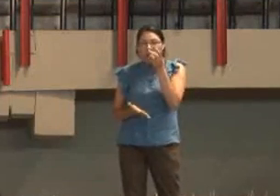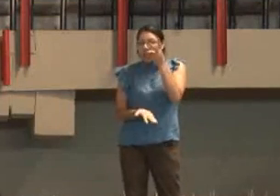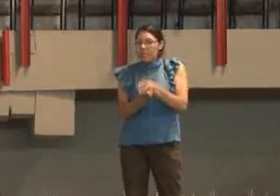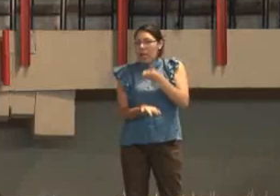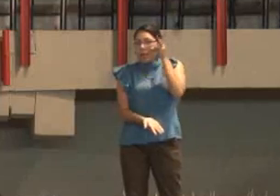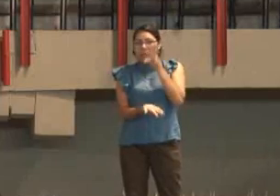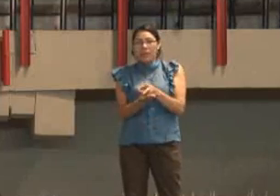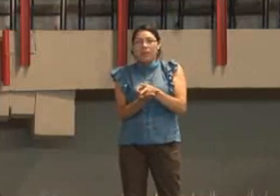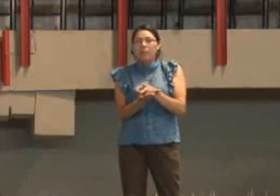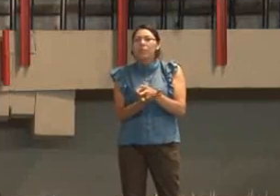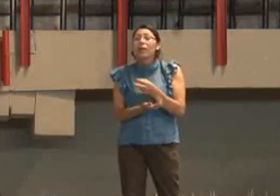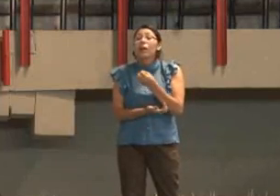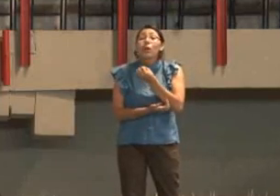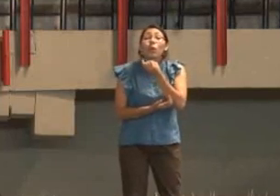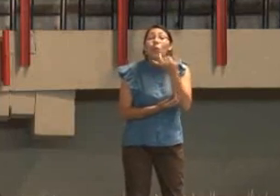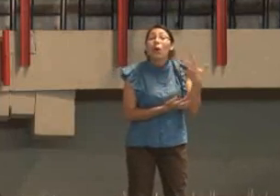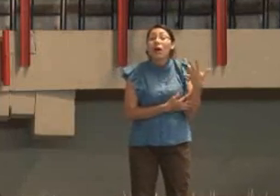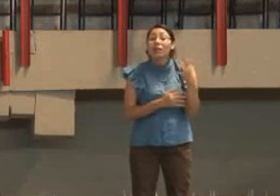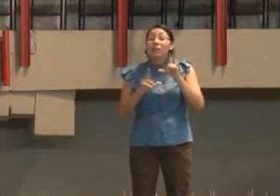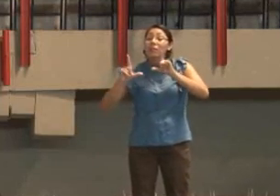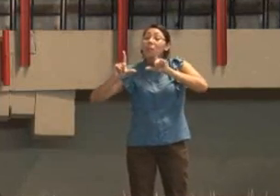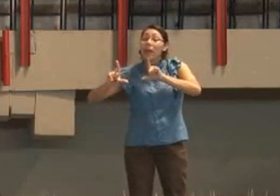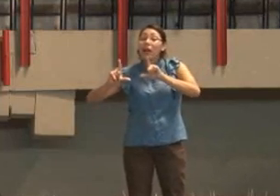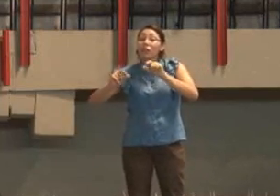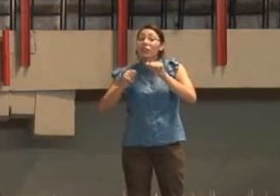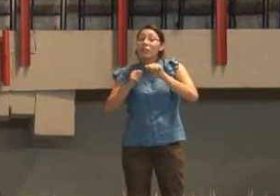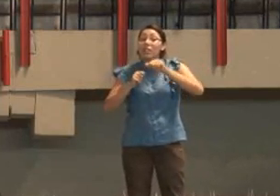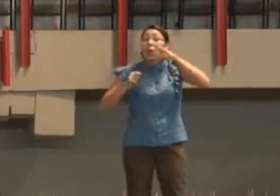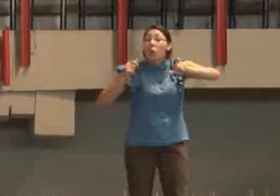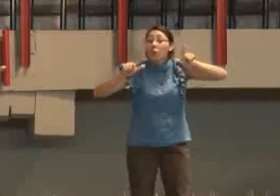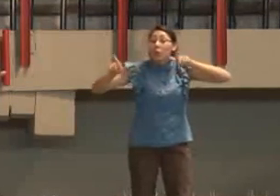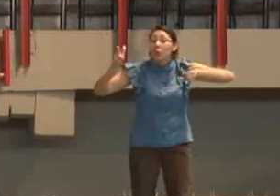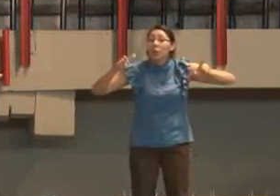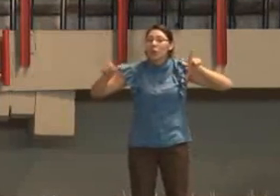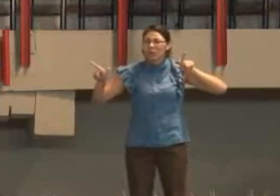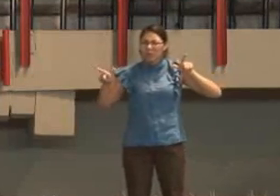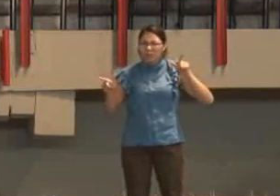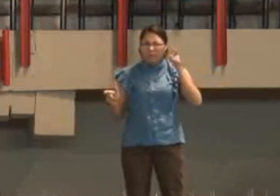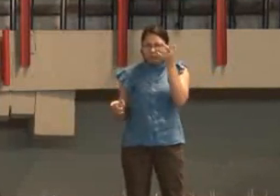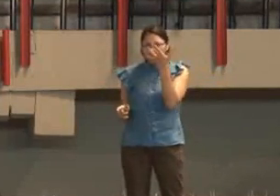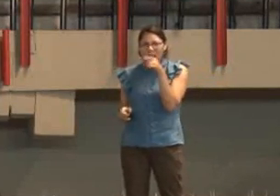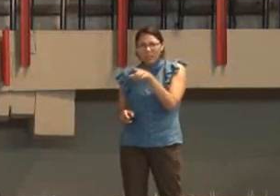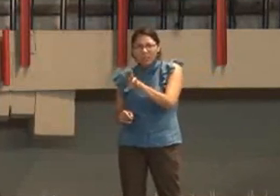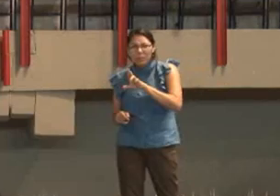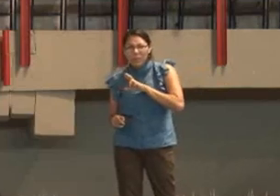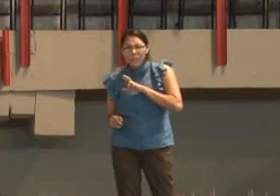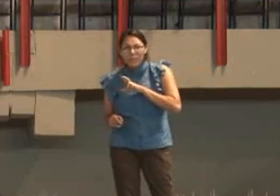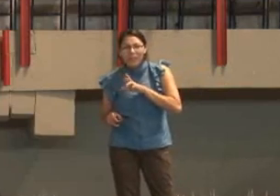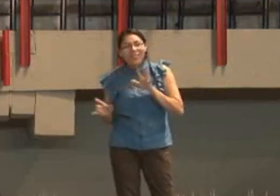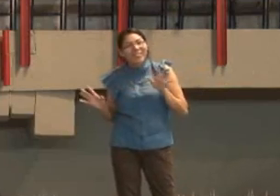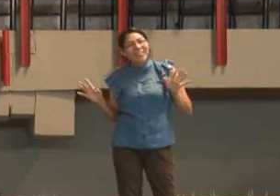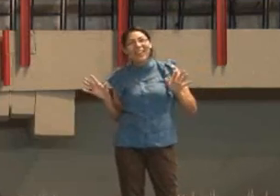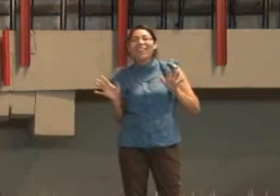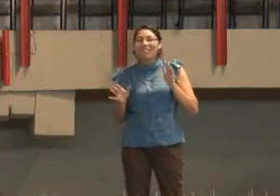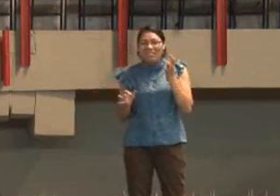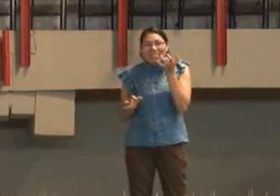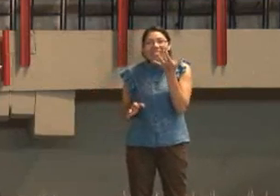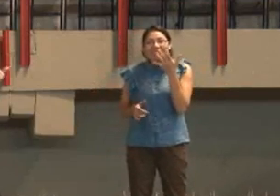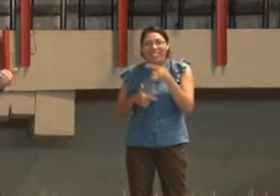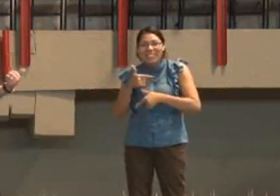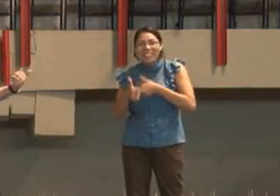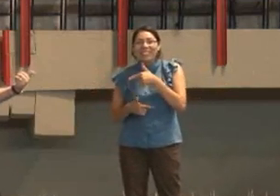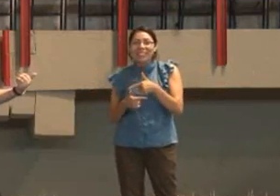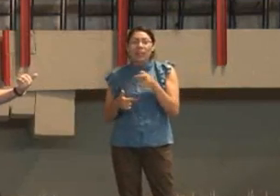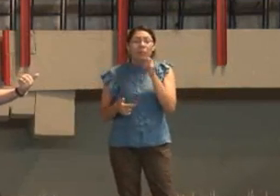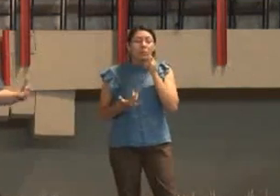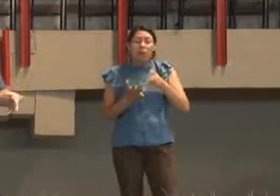placas existem? Será que essa pergunta é tão fácil quanto as perguntas anteriores? Certamente não, né? Contar quantos